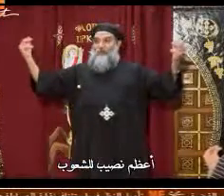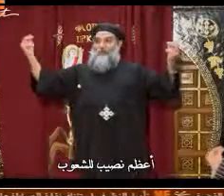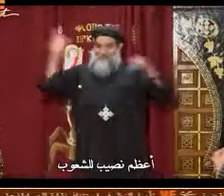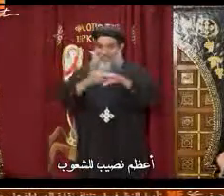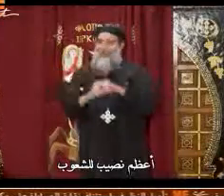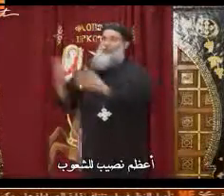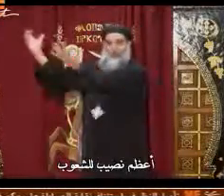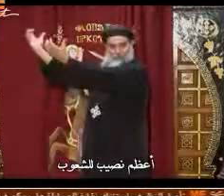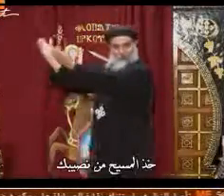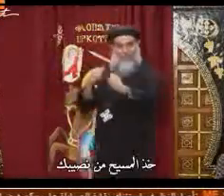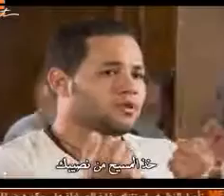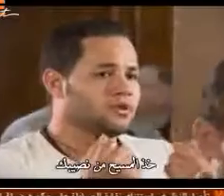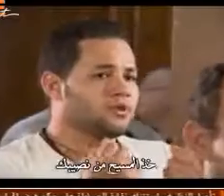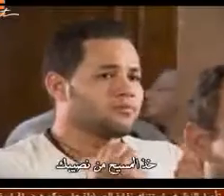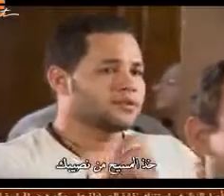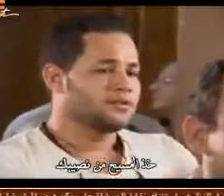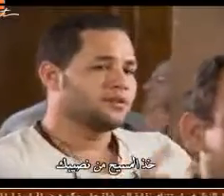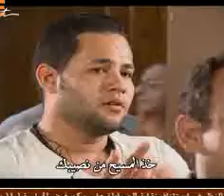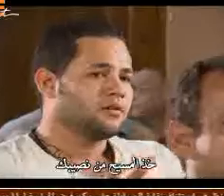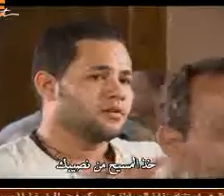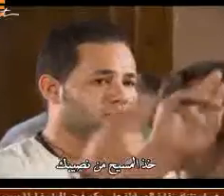للشعوب. تاني، خد المسيح من